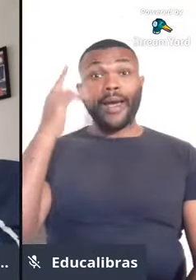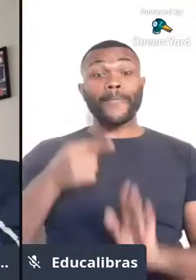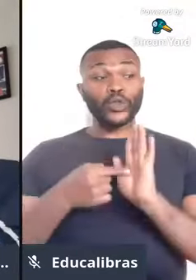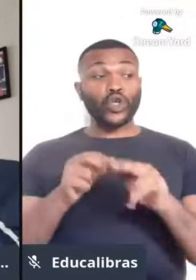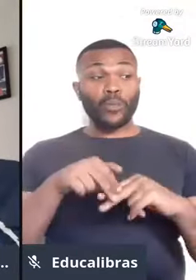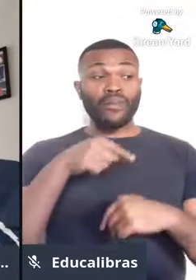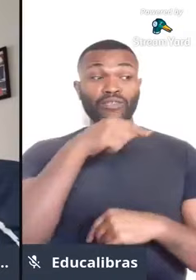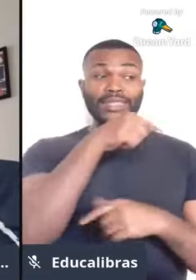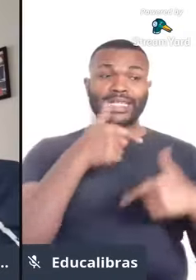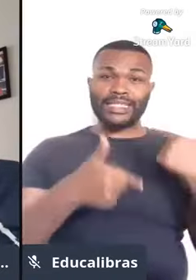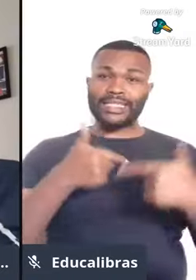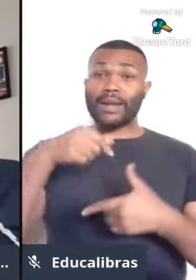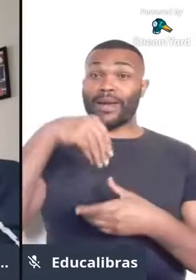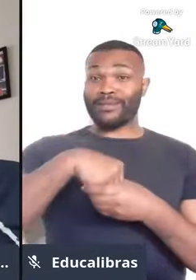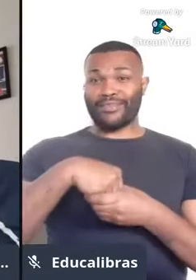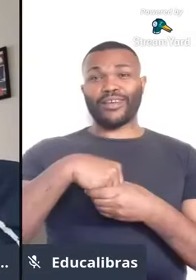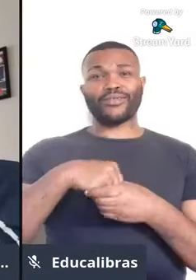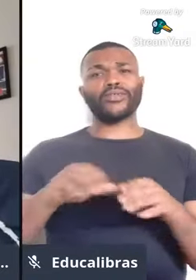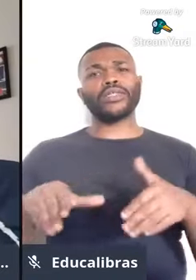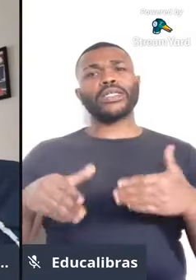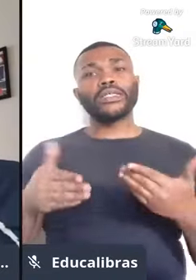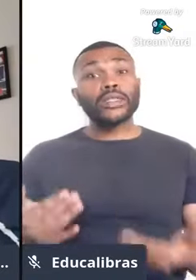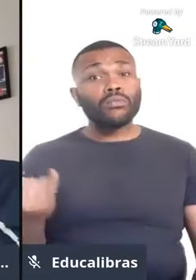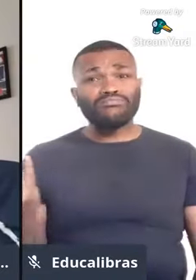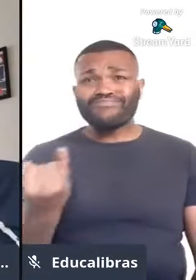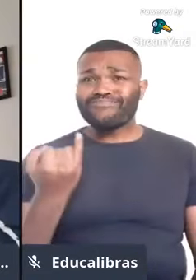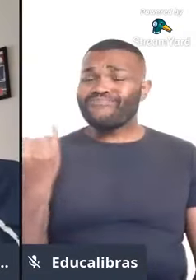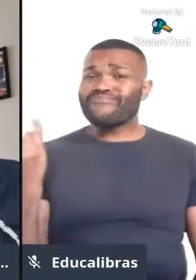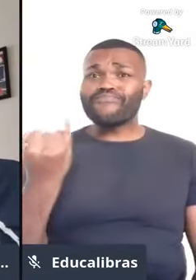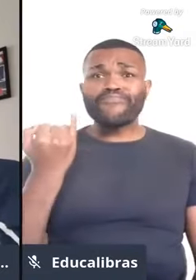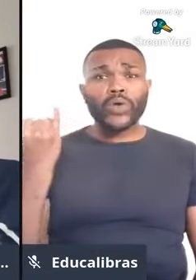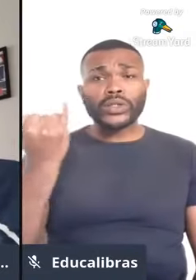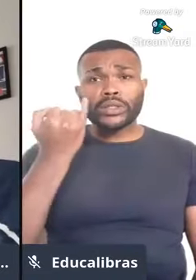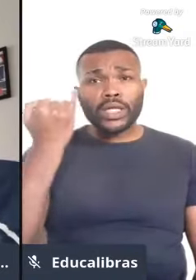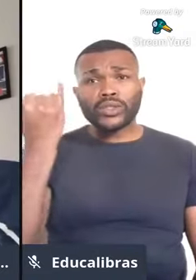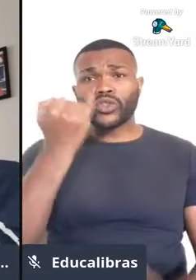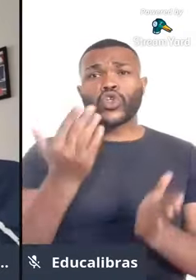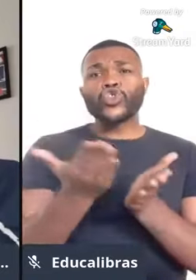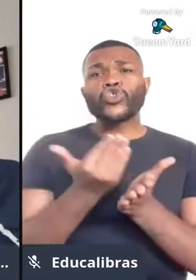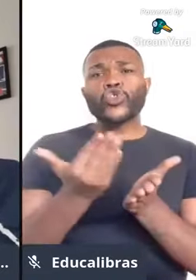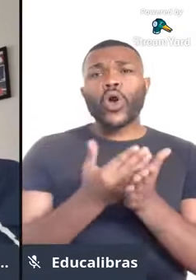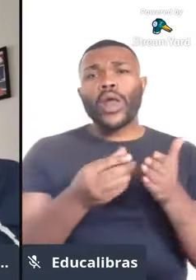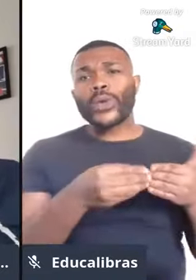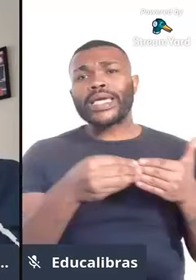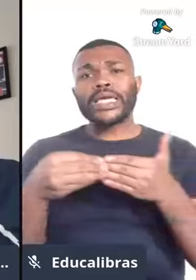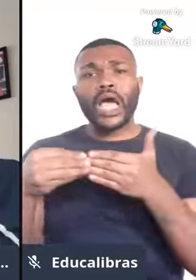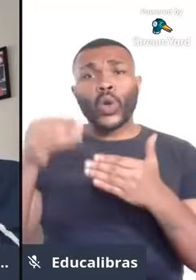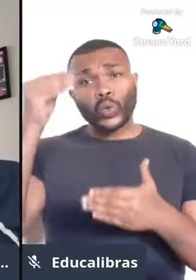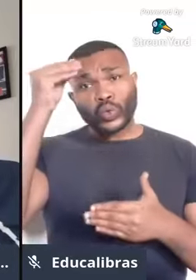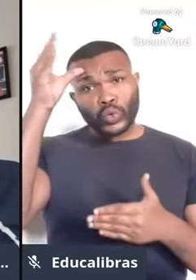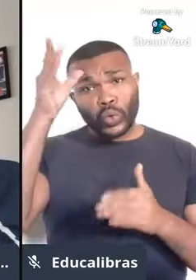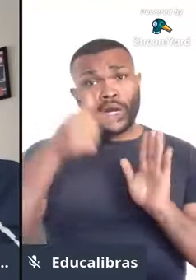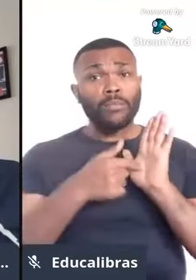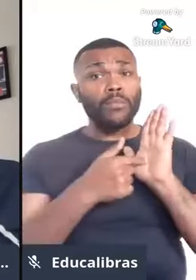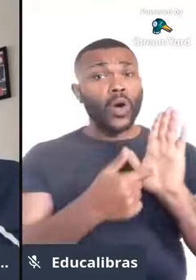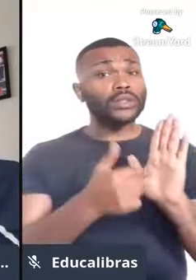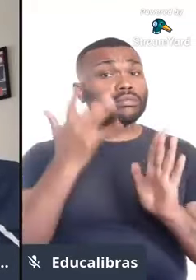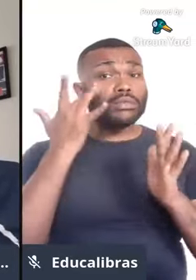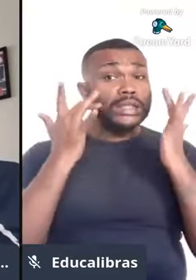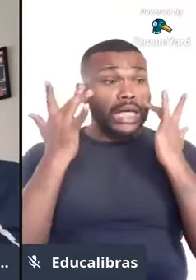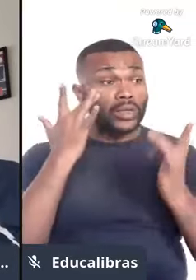é fundamental colocar no guia de cultura que a tal peça tem libras, que a tal peça